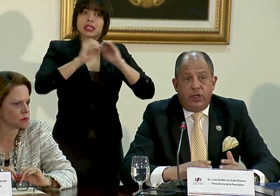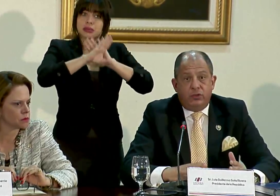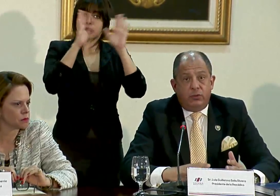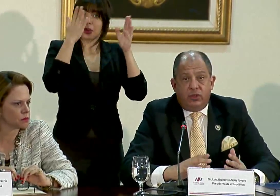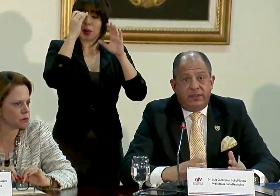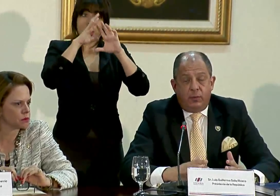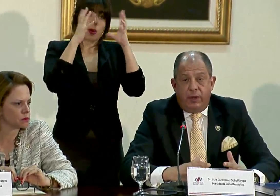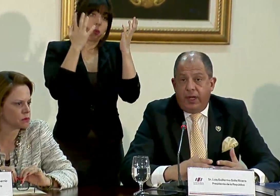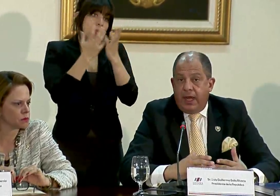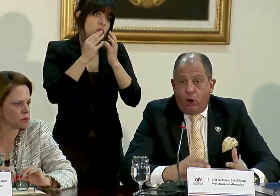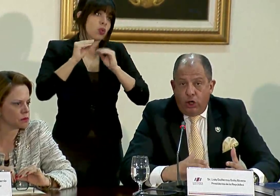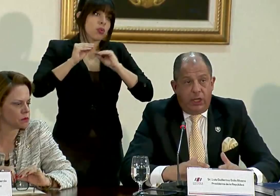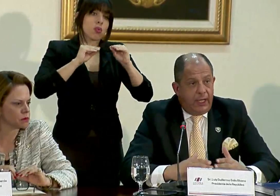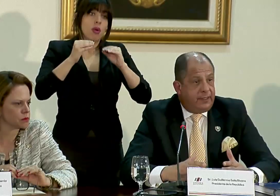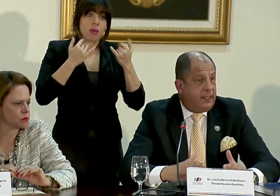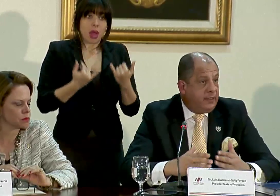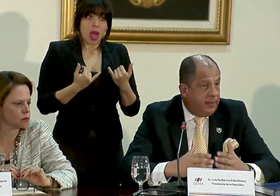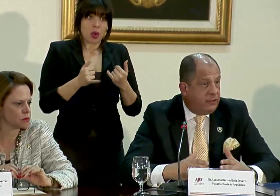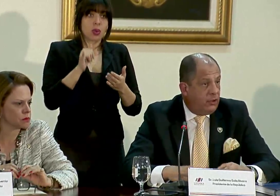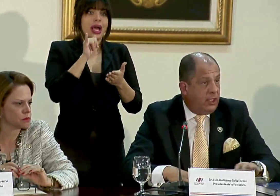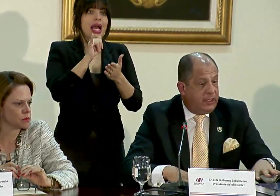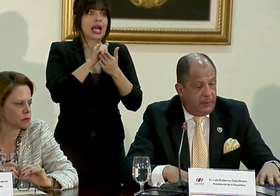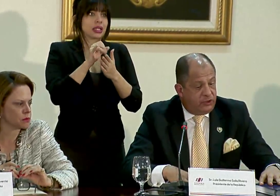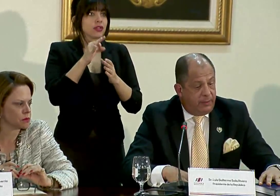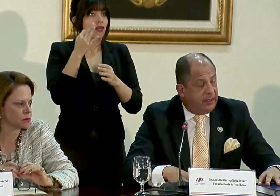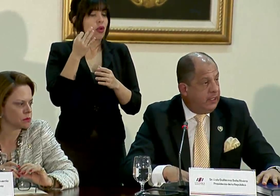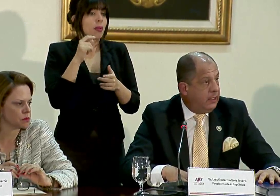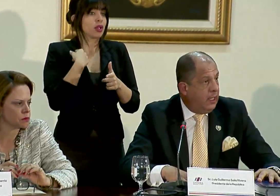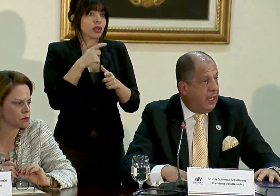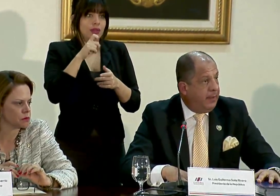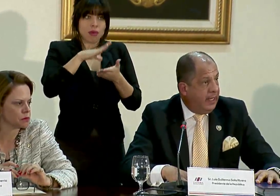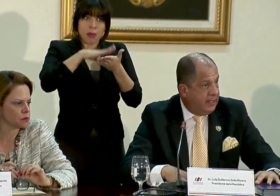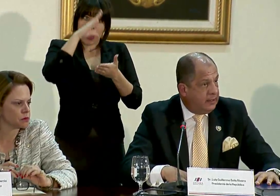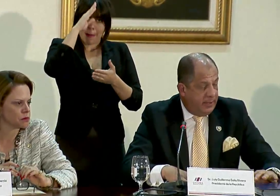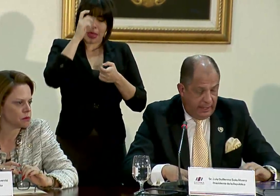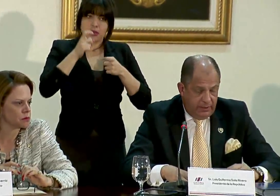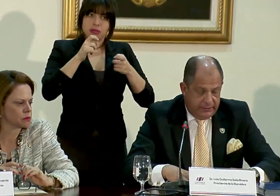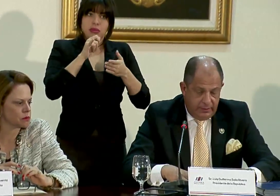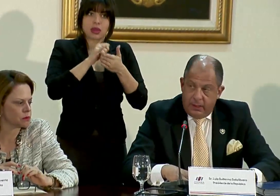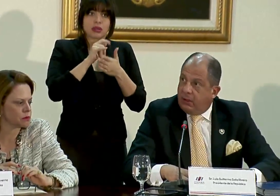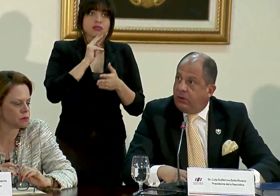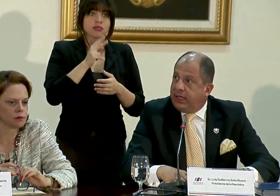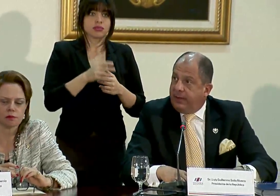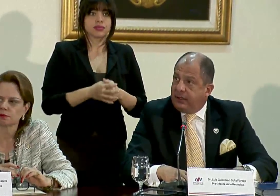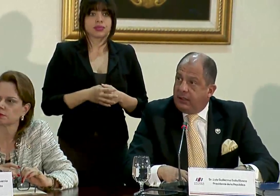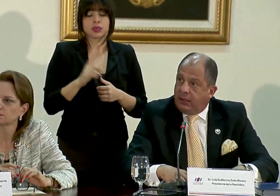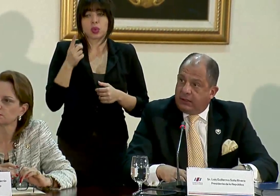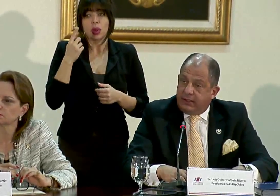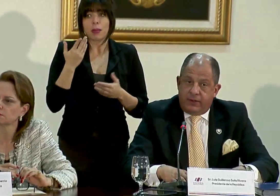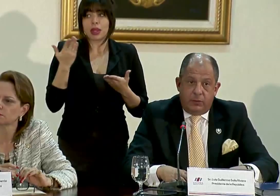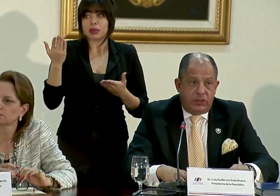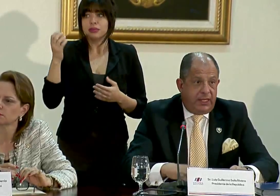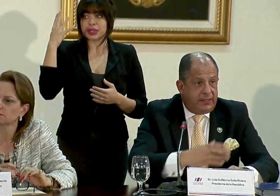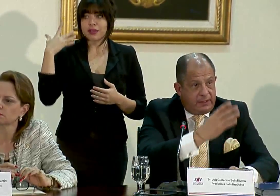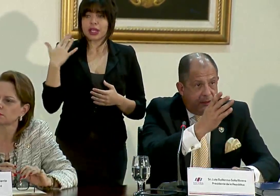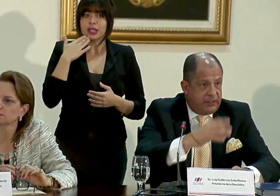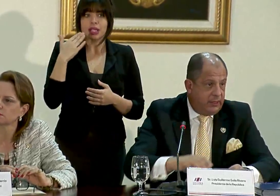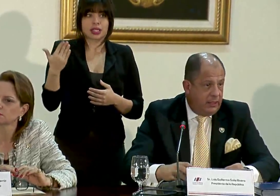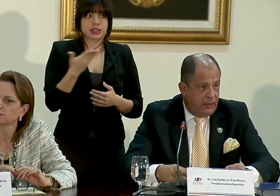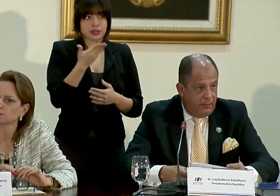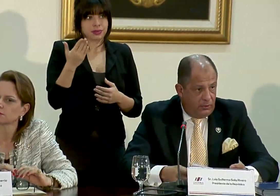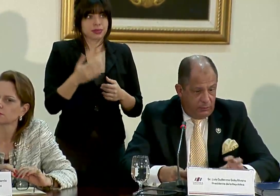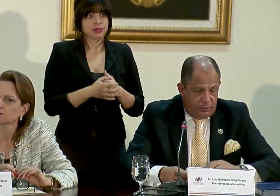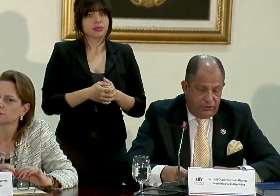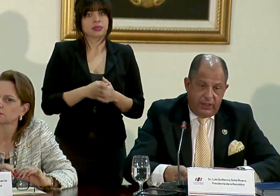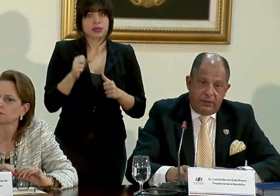porque el mundo es un mundo que se mueve hoy en esa dimensión y tenemos que aprender a manejar esas variables. Únicamente, Stephanie, muchas gracias y